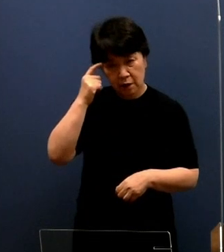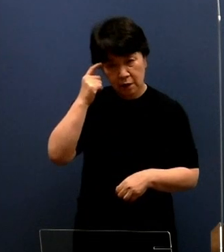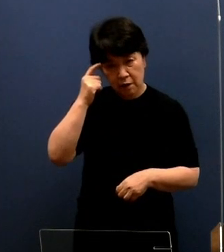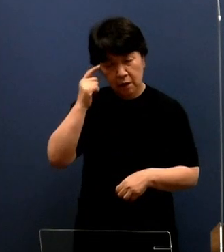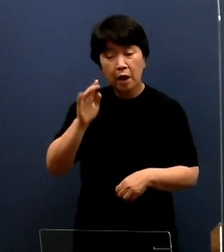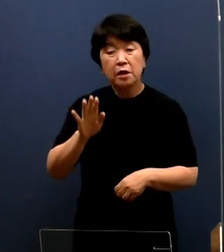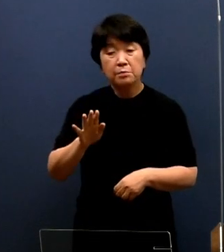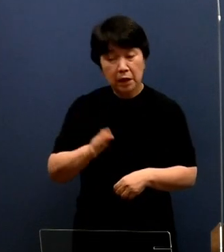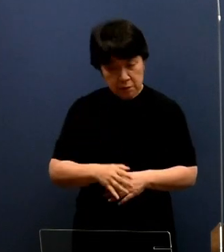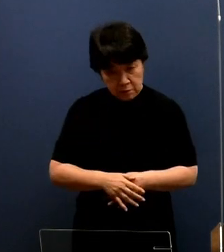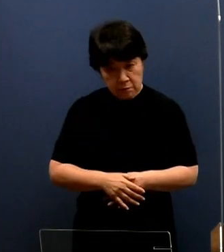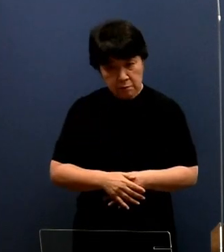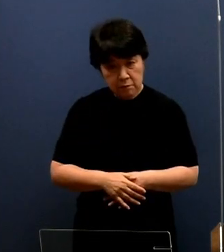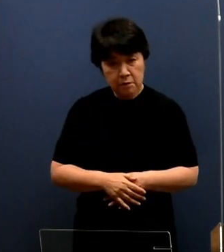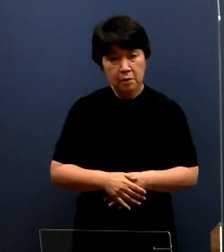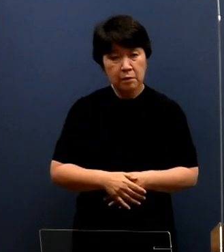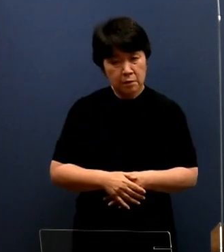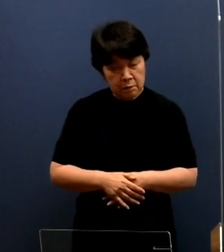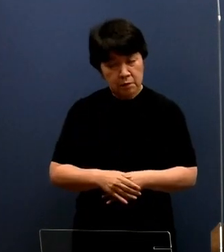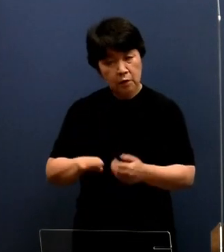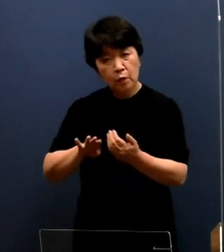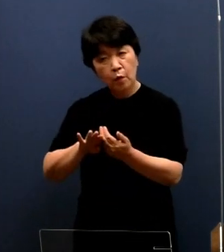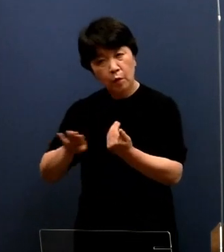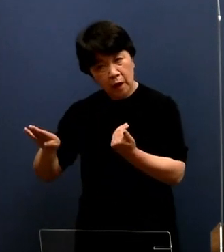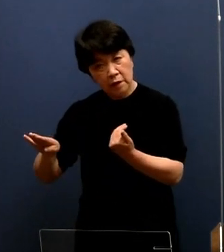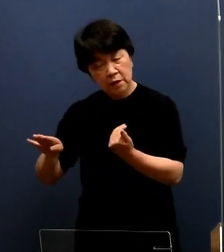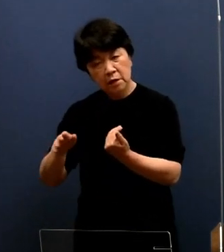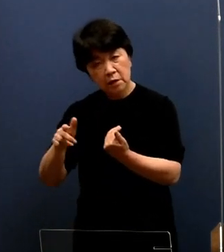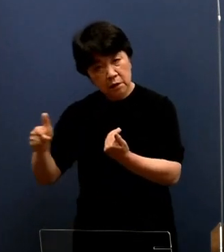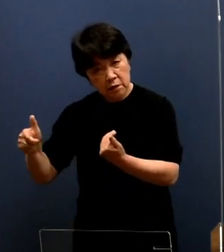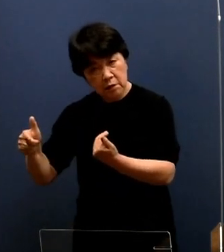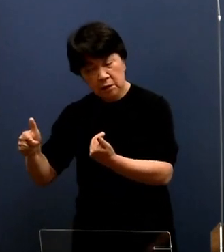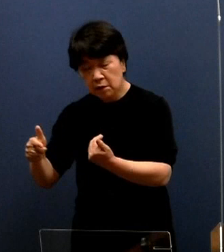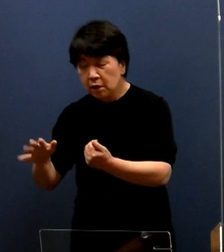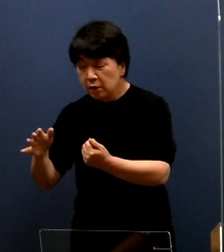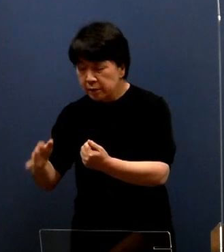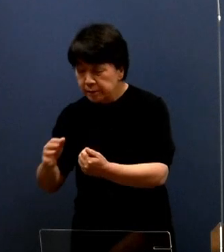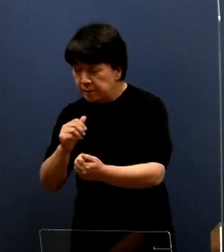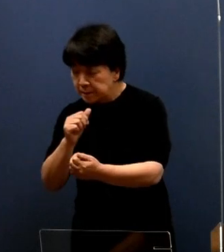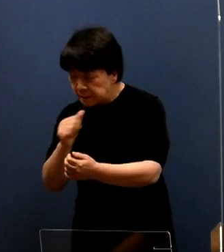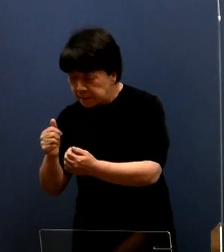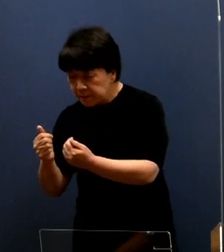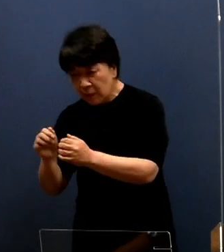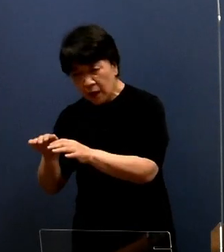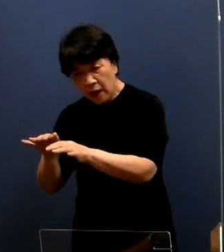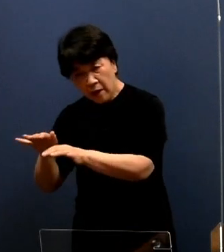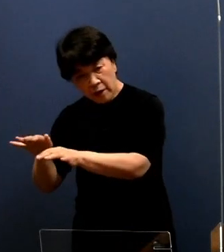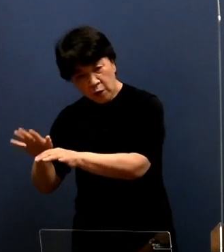ということで、まあ、それは影響あるでしょうね。大きな影響があると思います。でもそれは取り戻せないものは年度を送る。